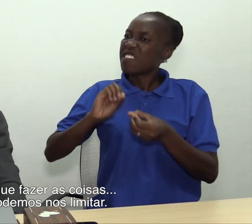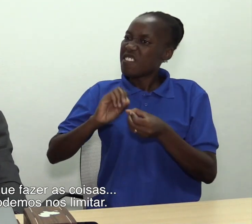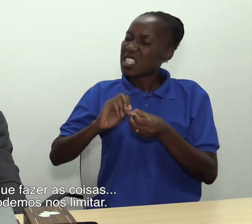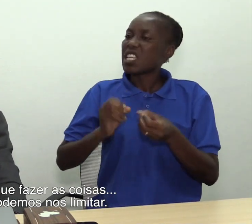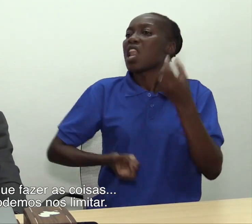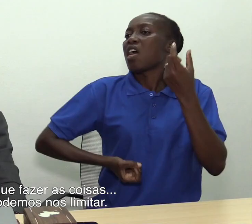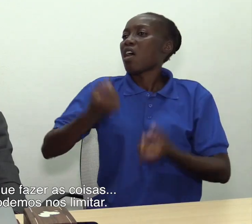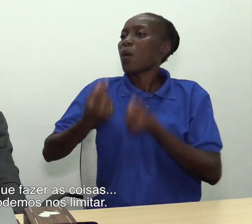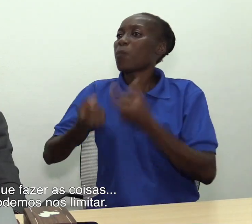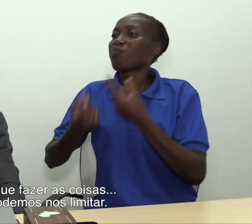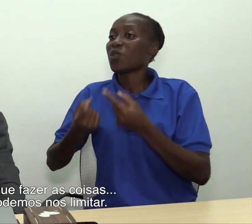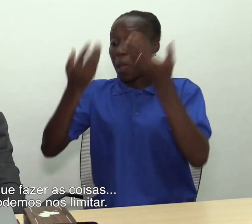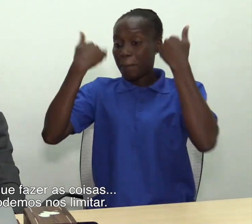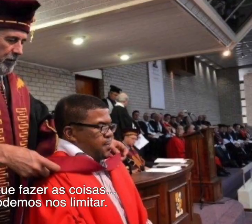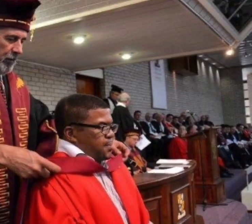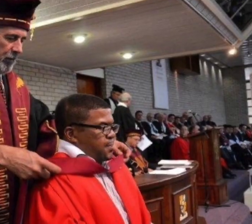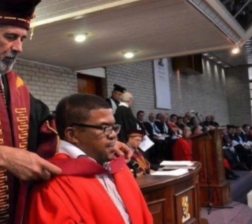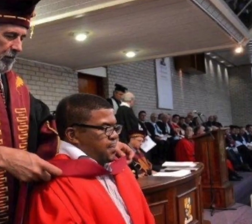Nós não podemos nos limitar.